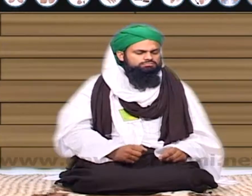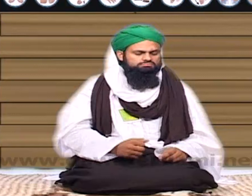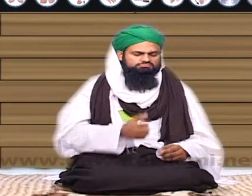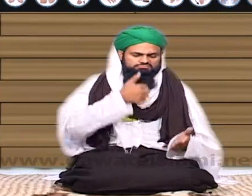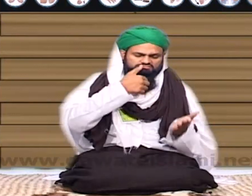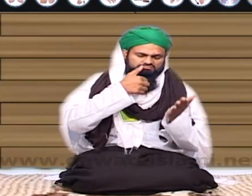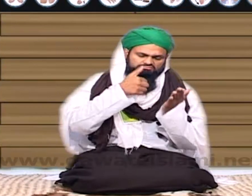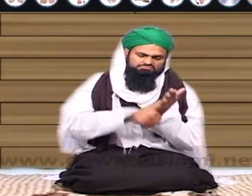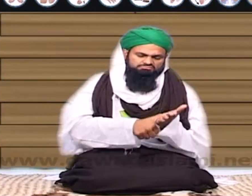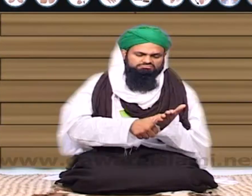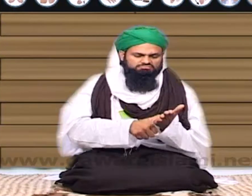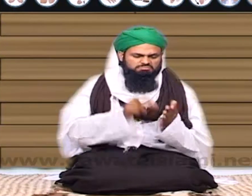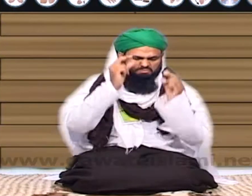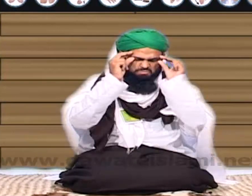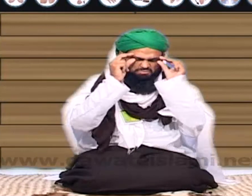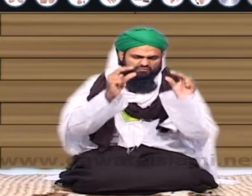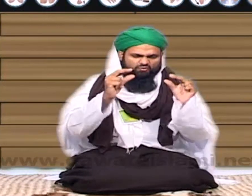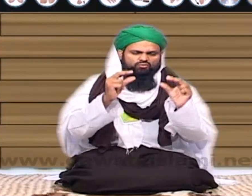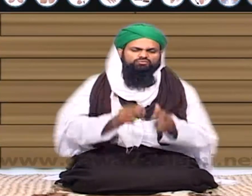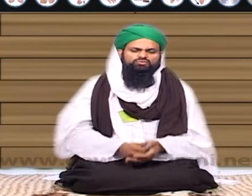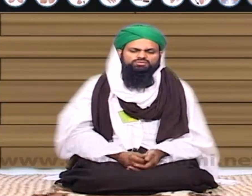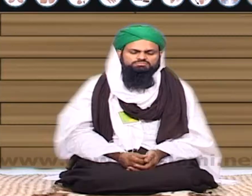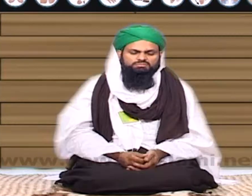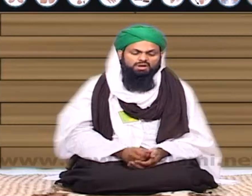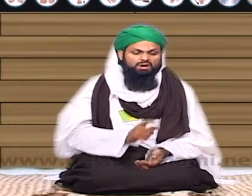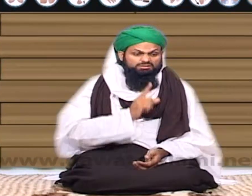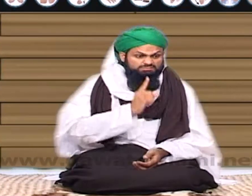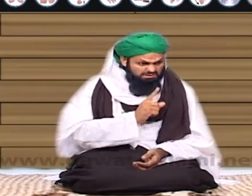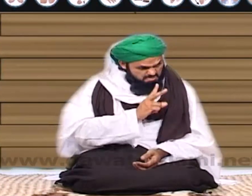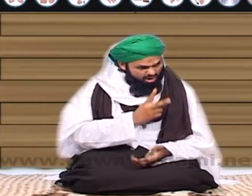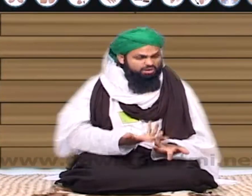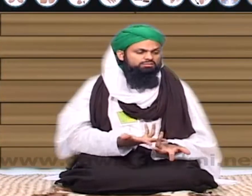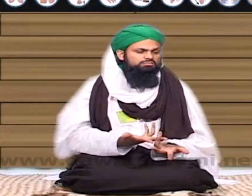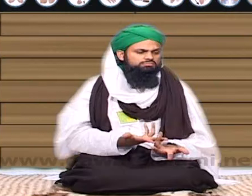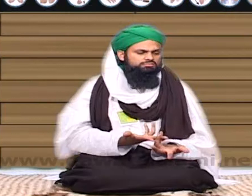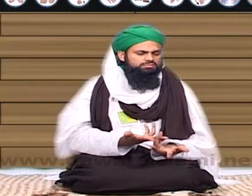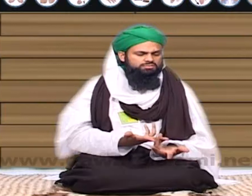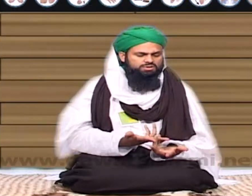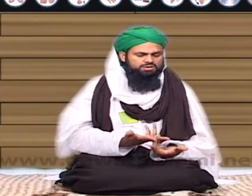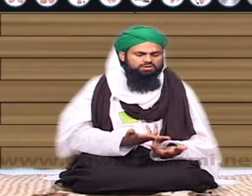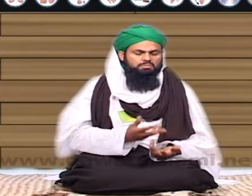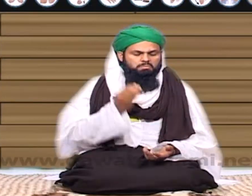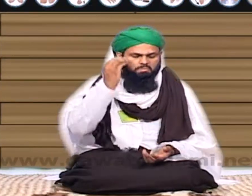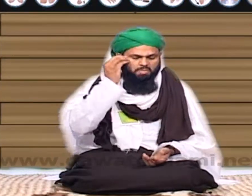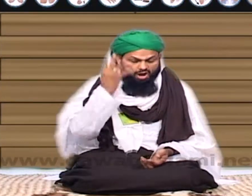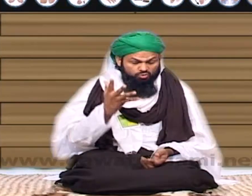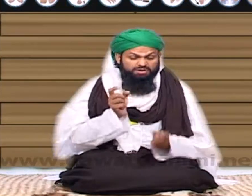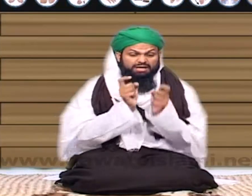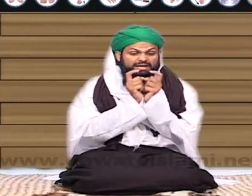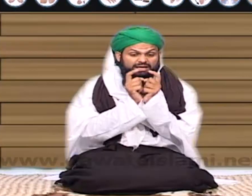ہے. یعنی کہ حماقت نے بھی آج کا دور دیکھ لیا ہے. غیبت نہیں حقیقت ہے. تو اس کو یہی